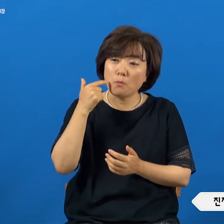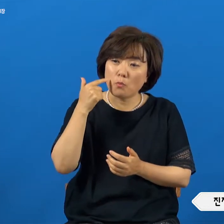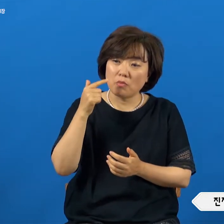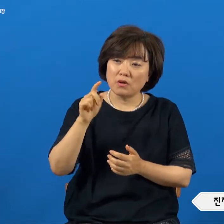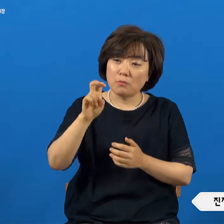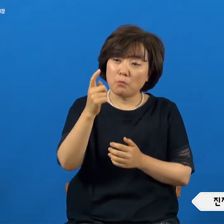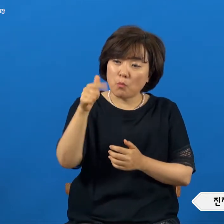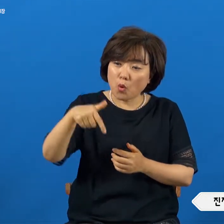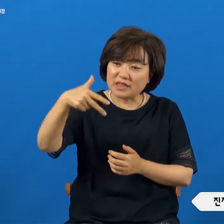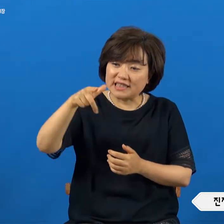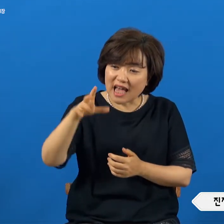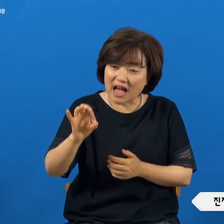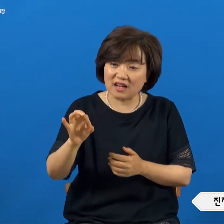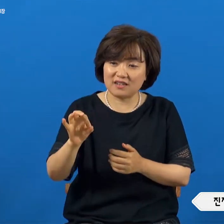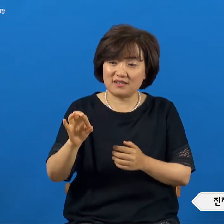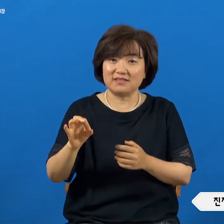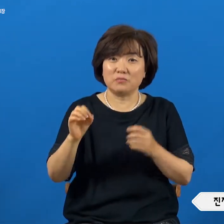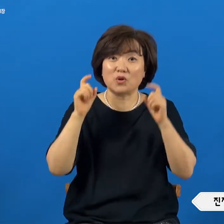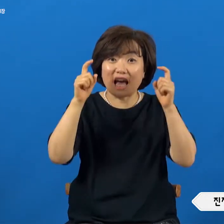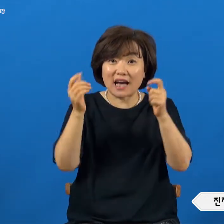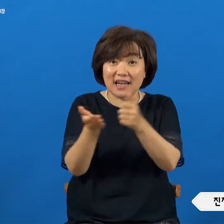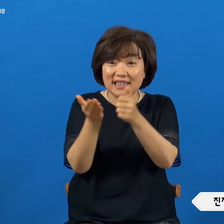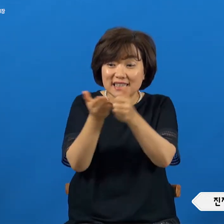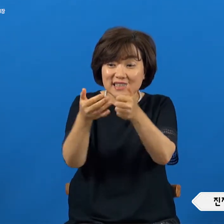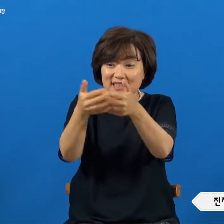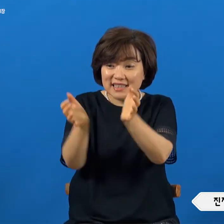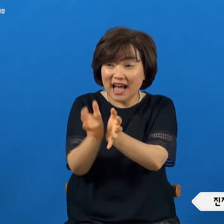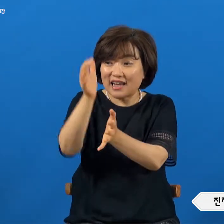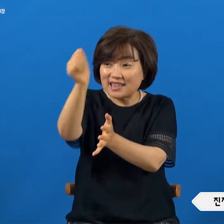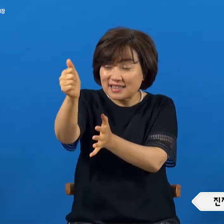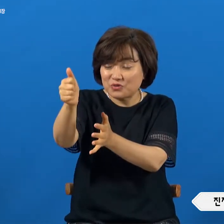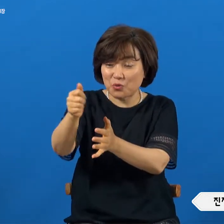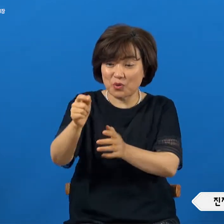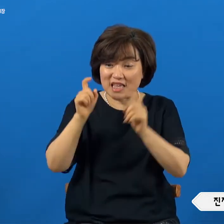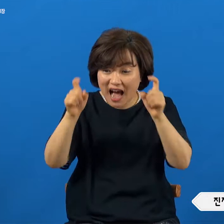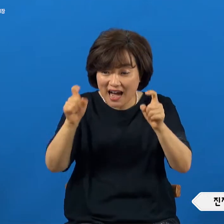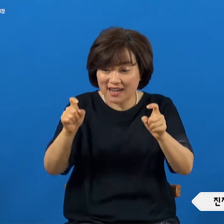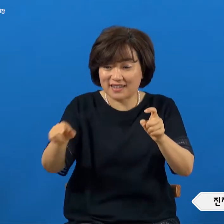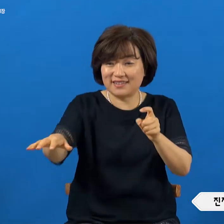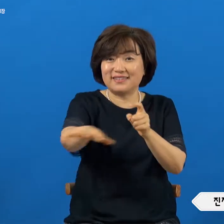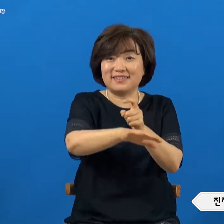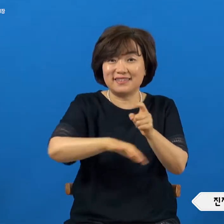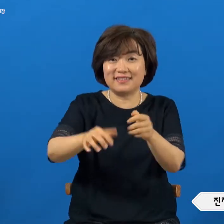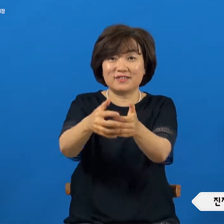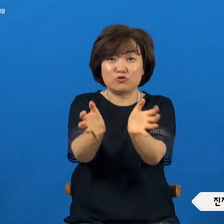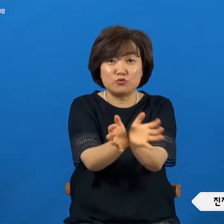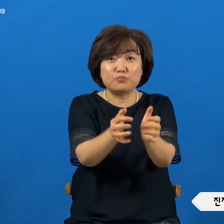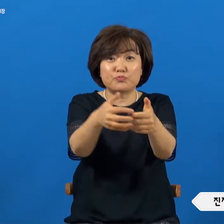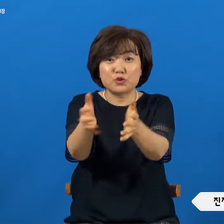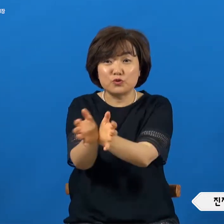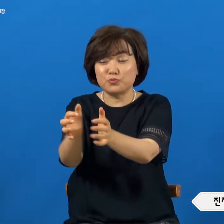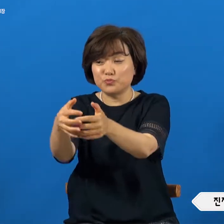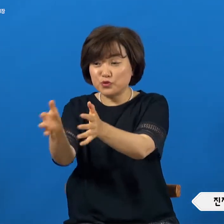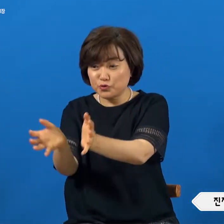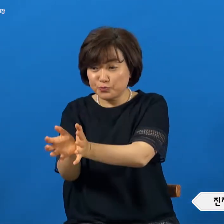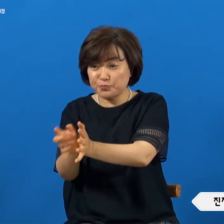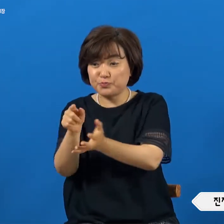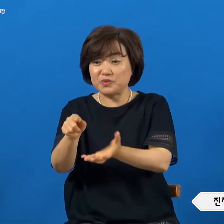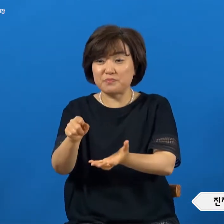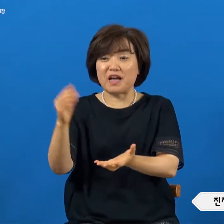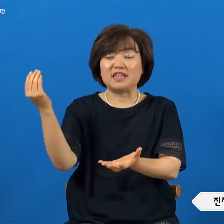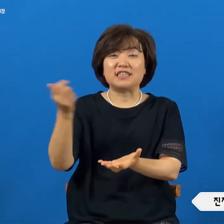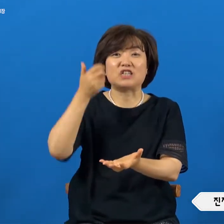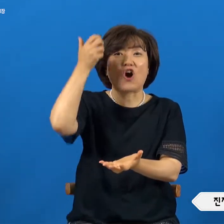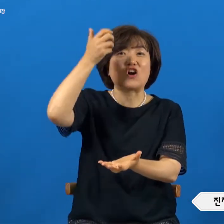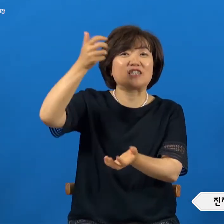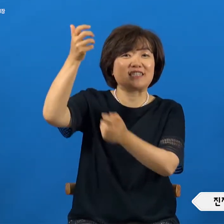부르기도 하지만 사실 성경이 말씀하시는 가장 기본적이고 가장 성경적인 호칭이 있다면 그것은